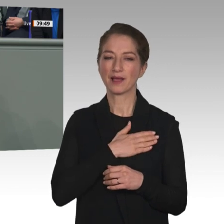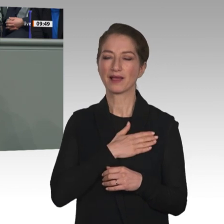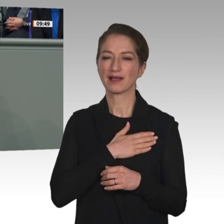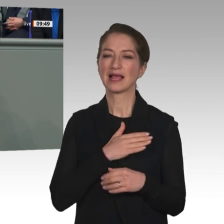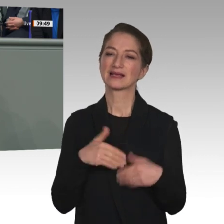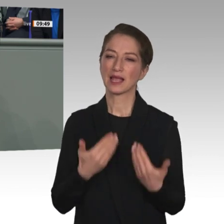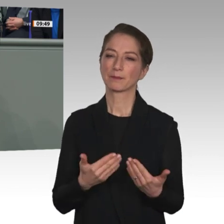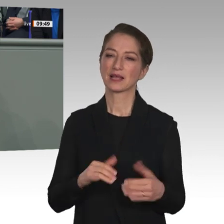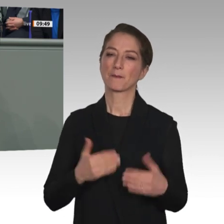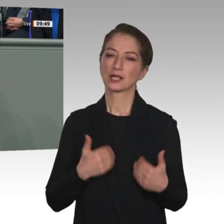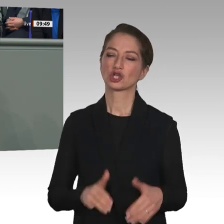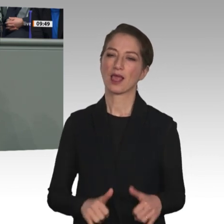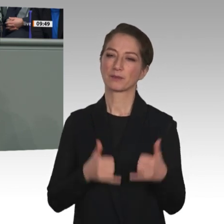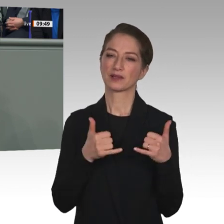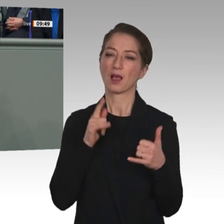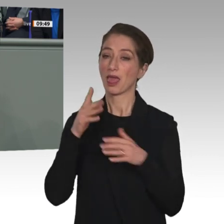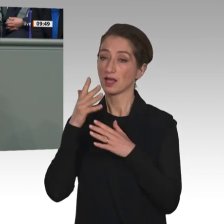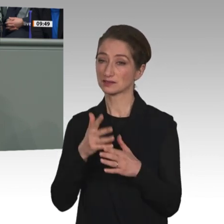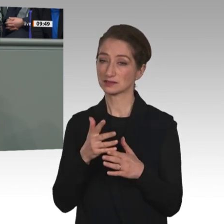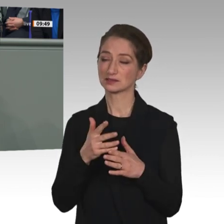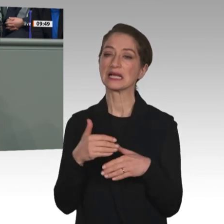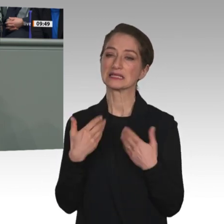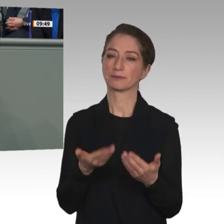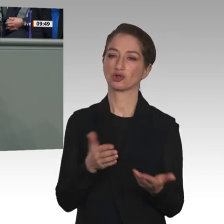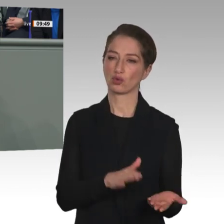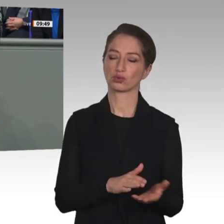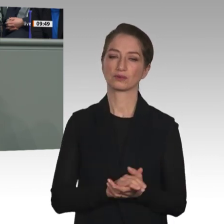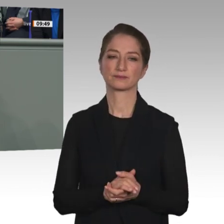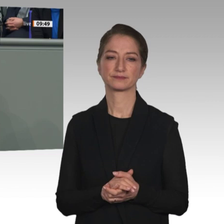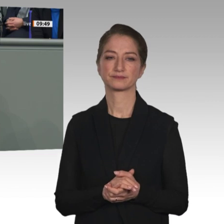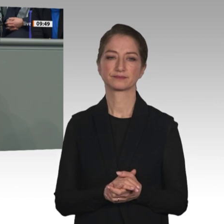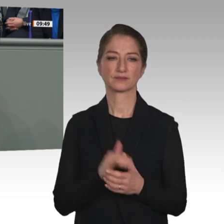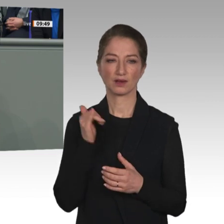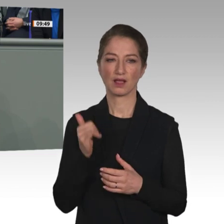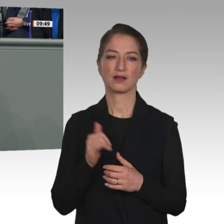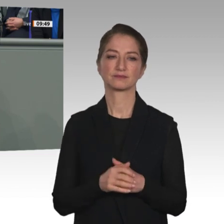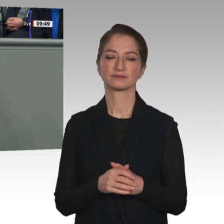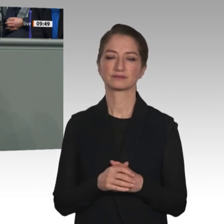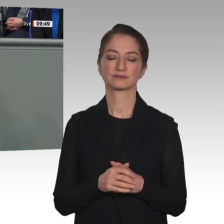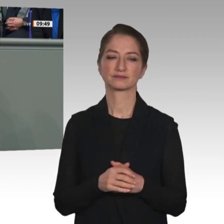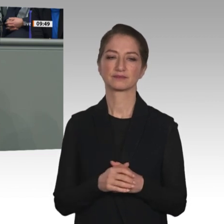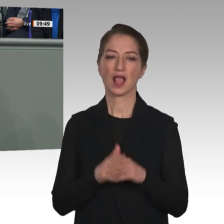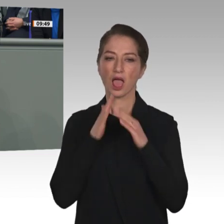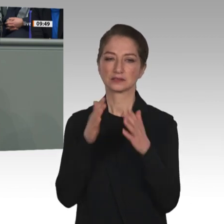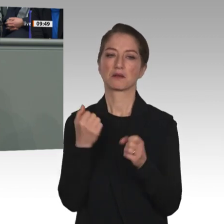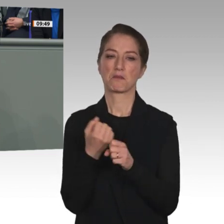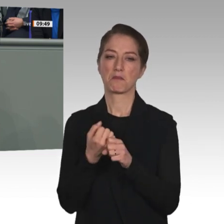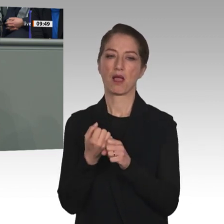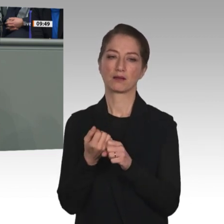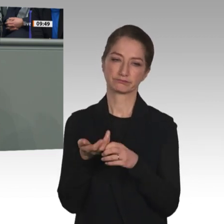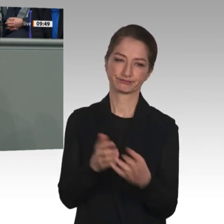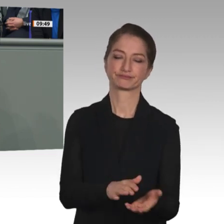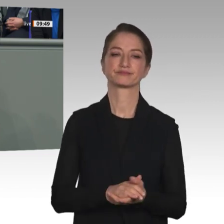den Tod. Ja, Rassismus tötet. Hass tötet. Gewinnt der Hass, stirbt die Demokratie. Dies